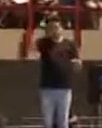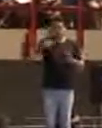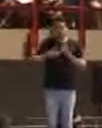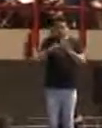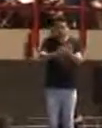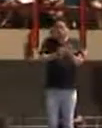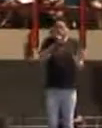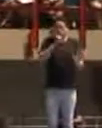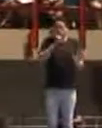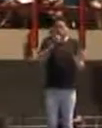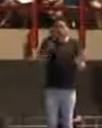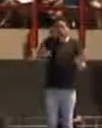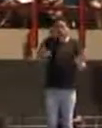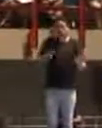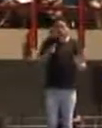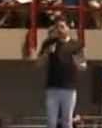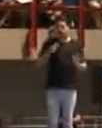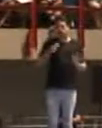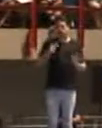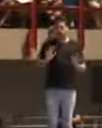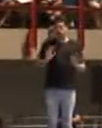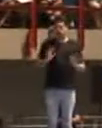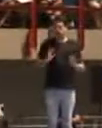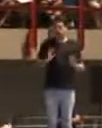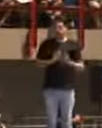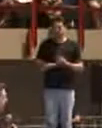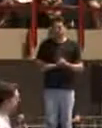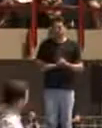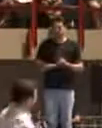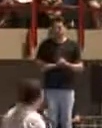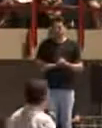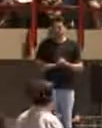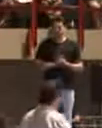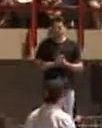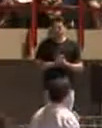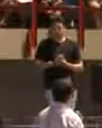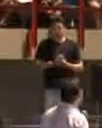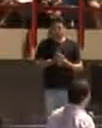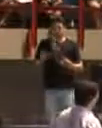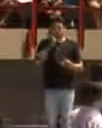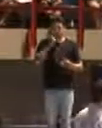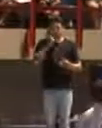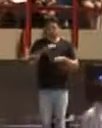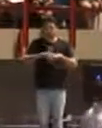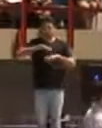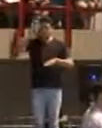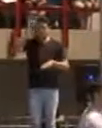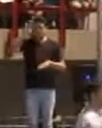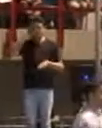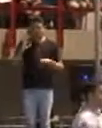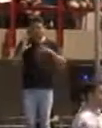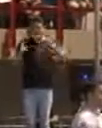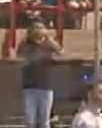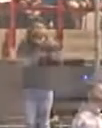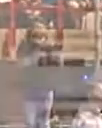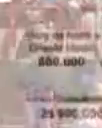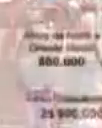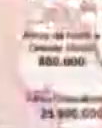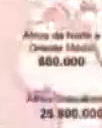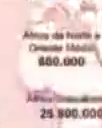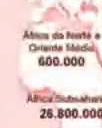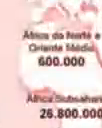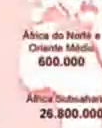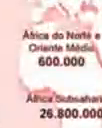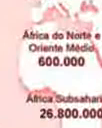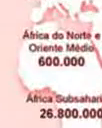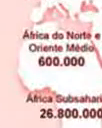consultar, fazer um diagnóstico. Tem muito mais do que isso aqui. Tá bom? Agora, onde é que tem mais no mundo? Na